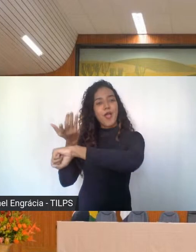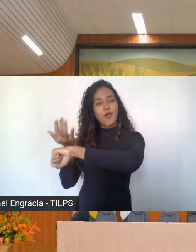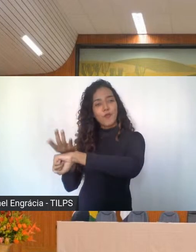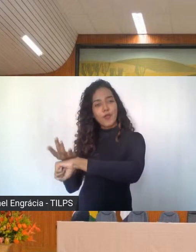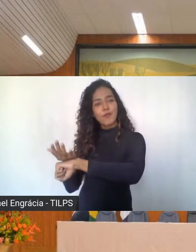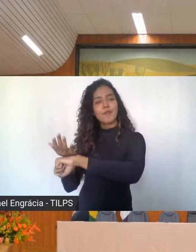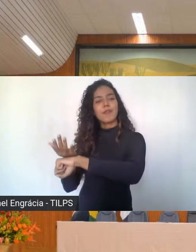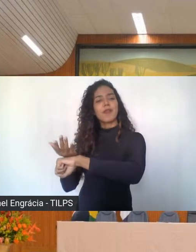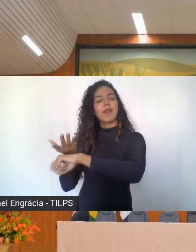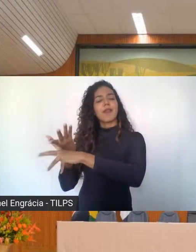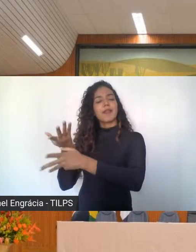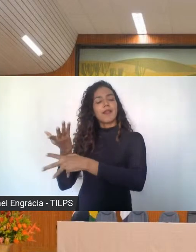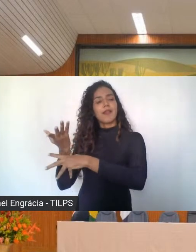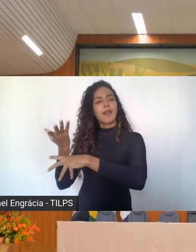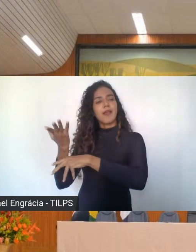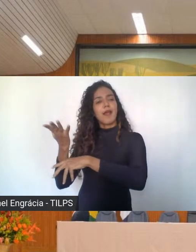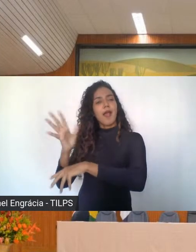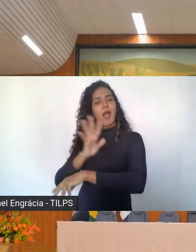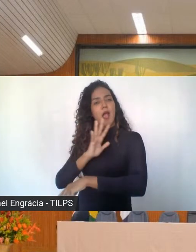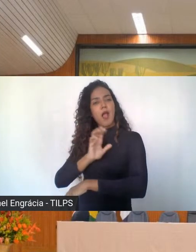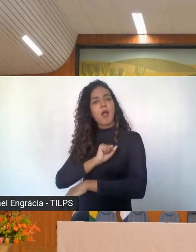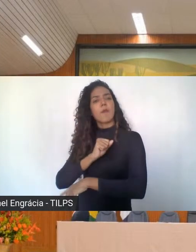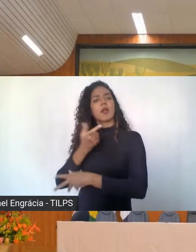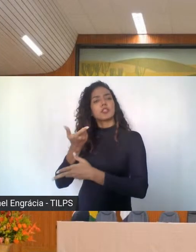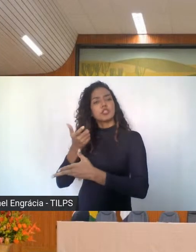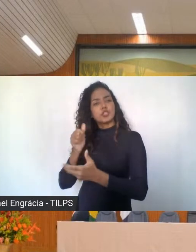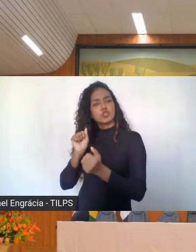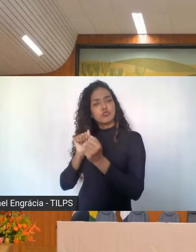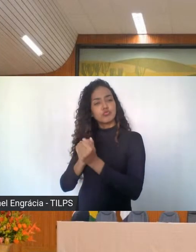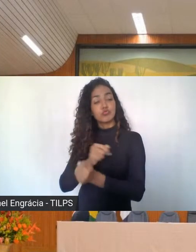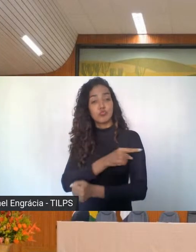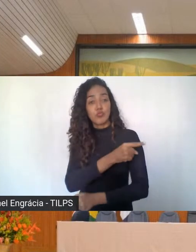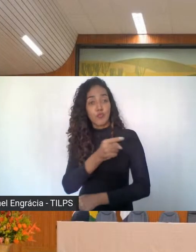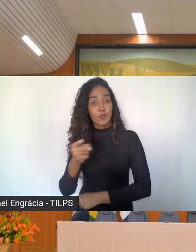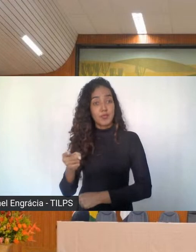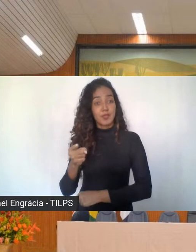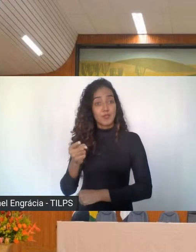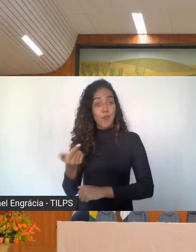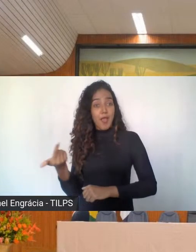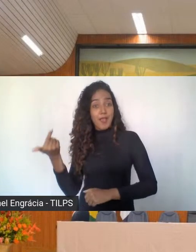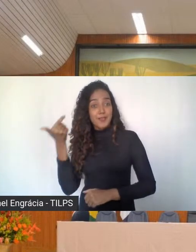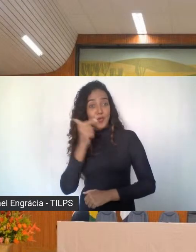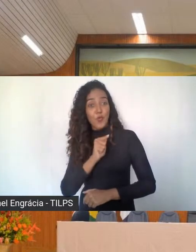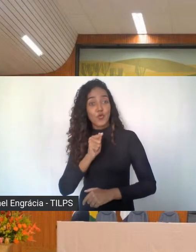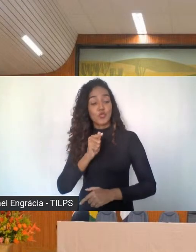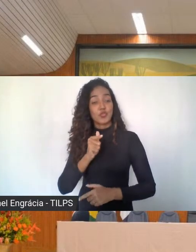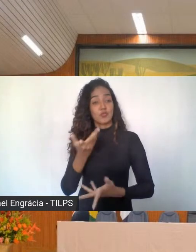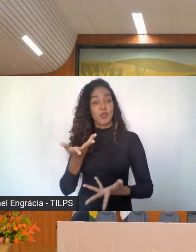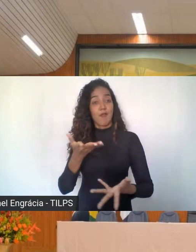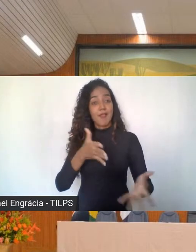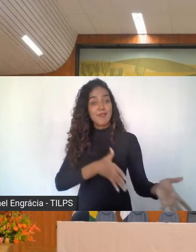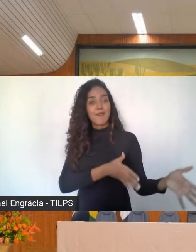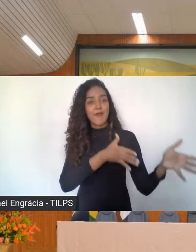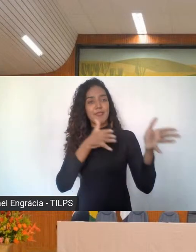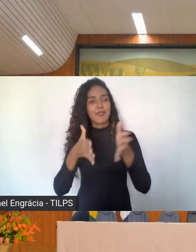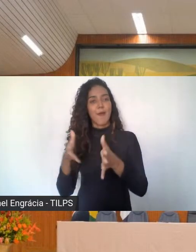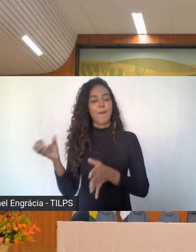estará junto de vocês para mais essa conquista da sua nova etapa de suas vidas. Bem-vindos.